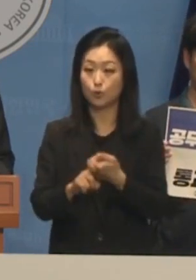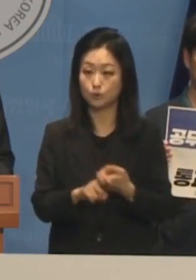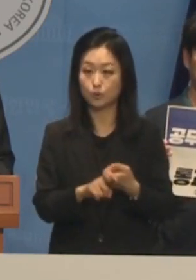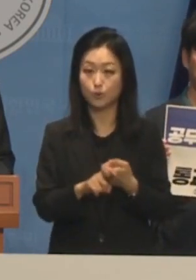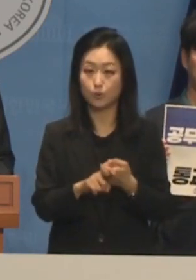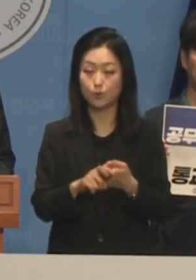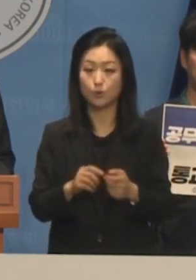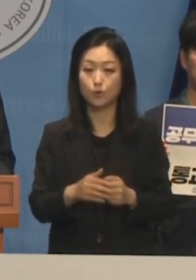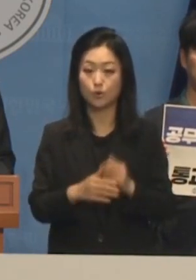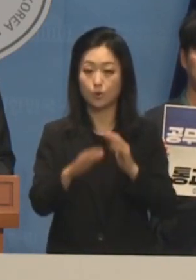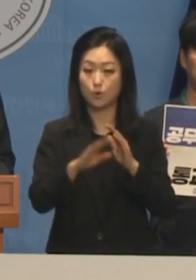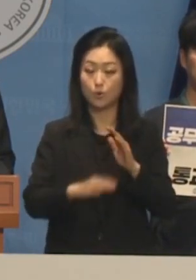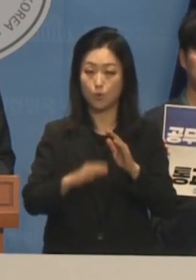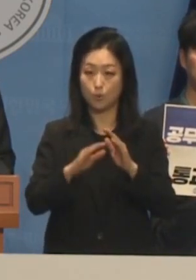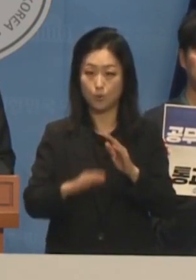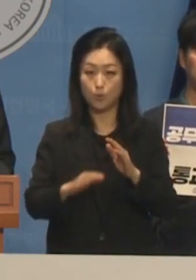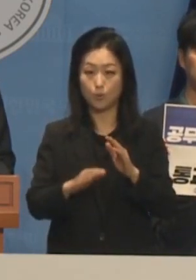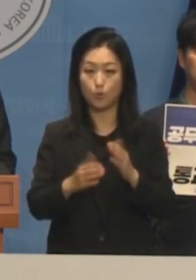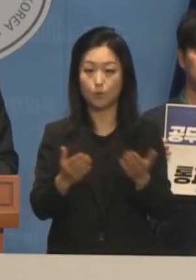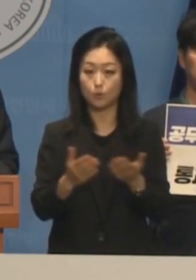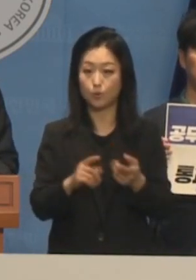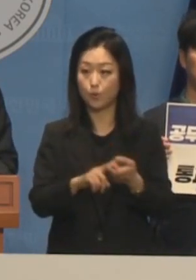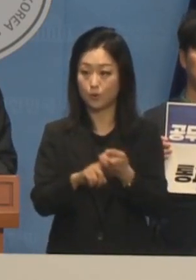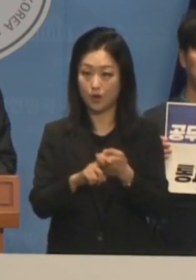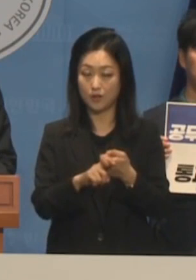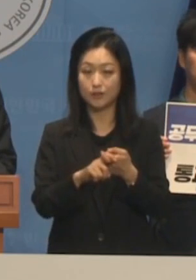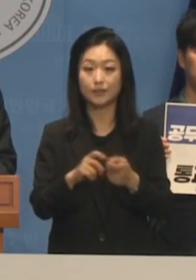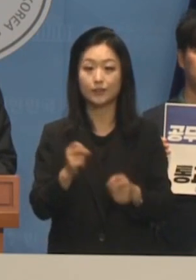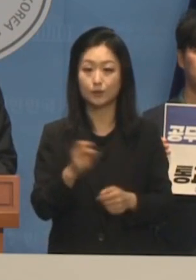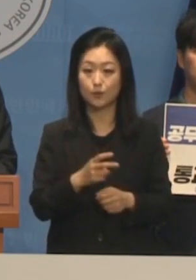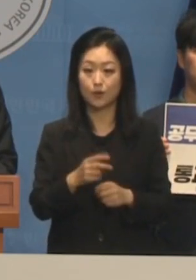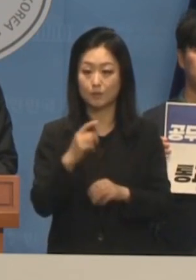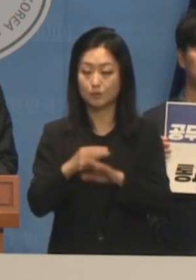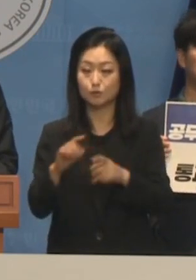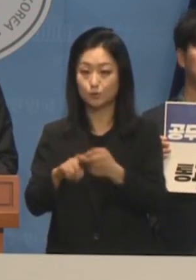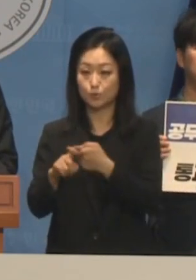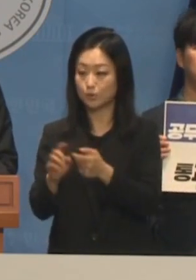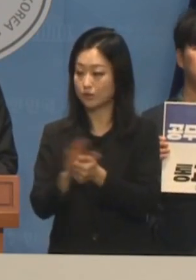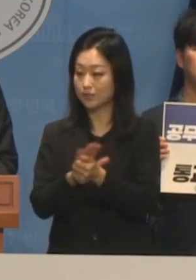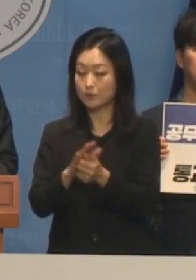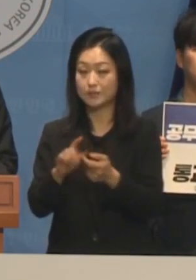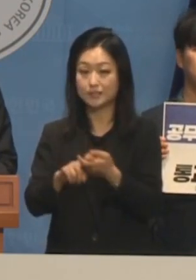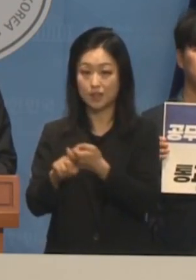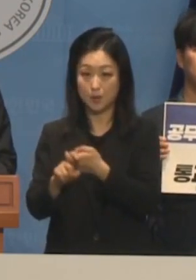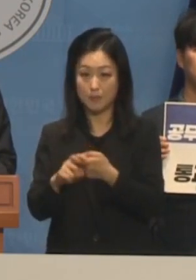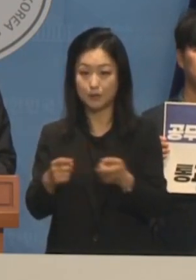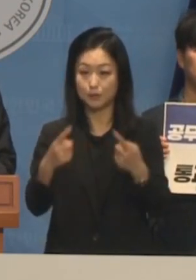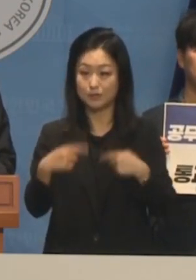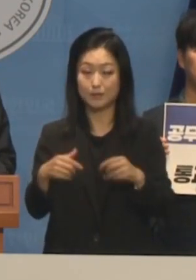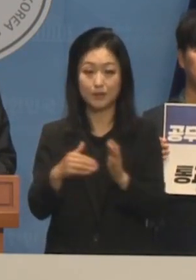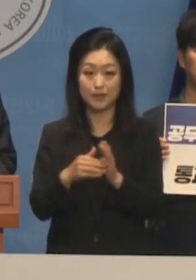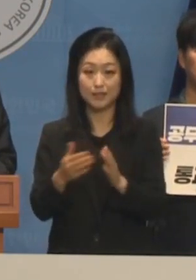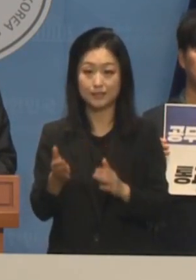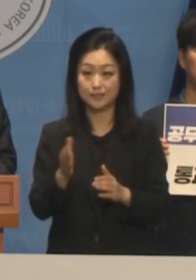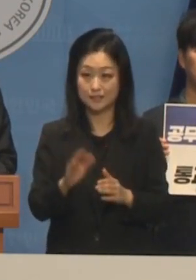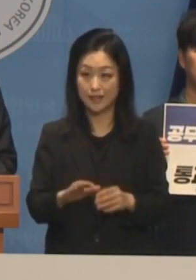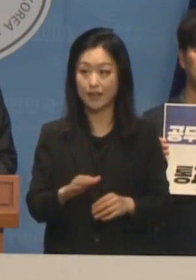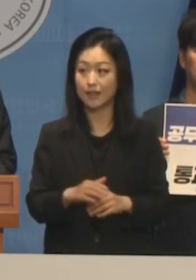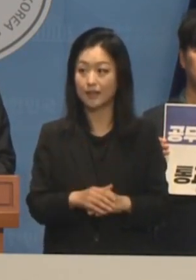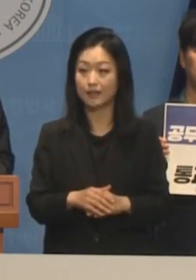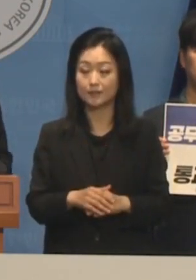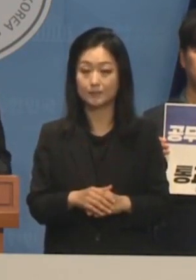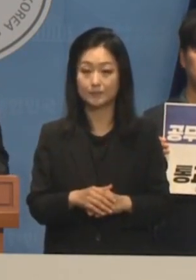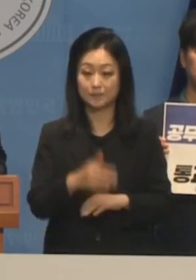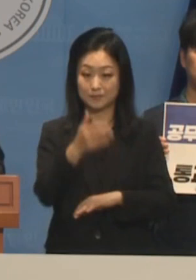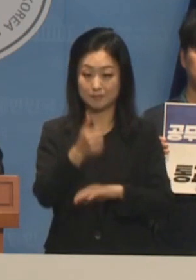공공노련 홍기복 사무처장님, 민주노총 서비스연맹 이성규 부위원장님도 참석해 주셨는데 말미에